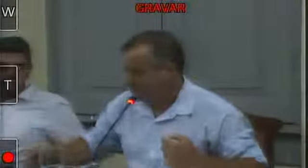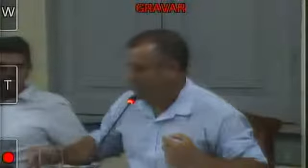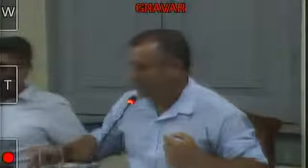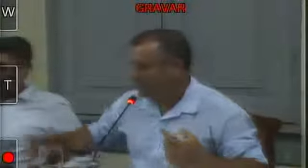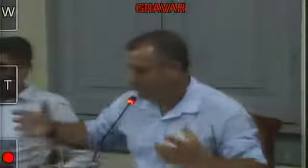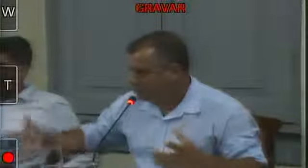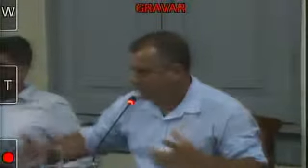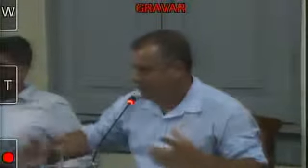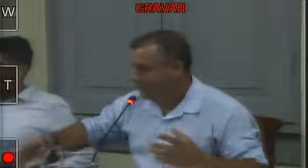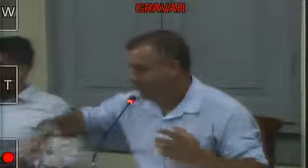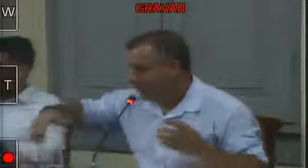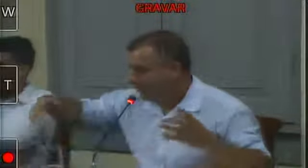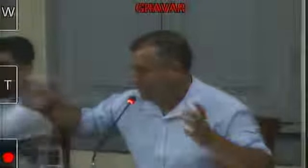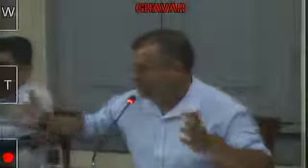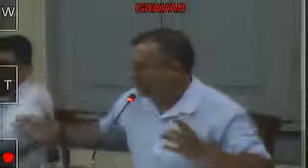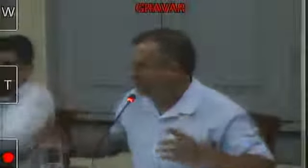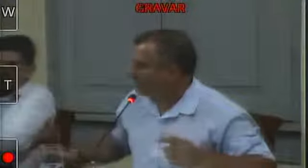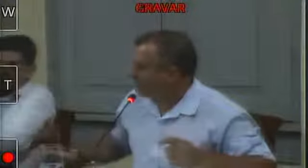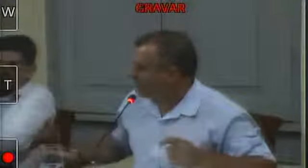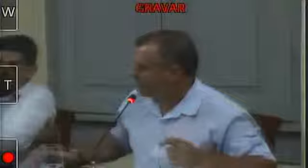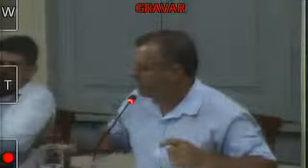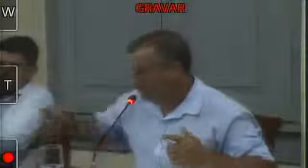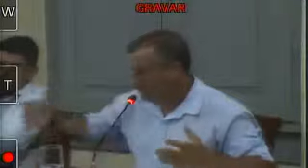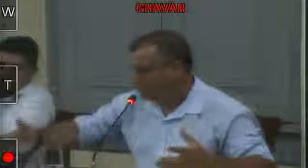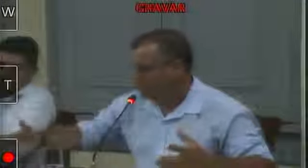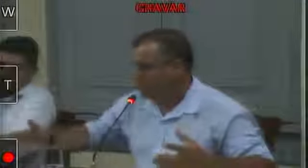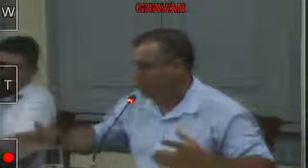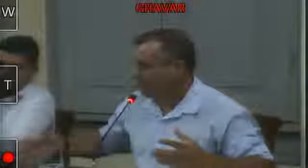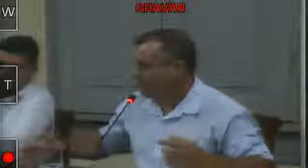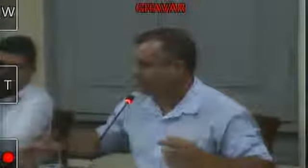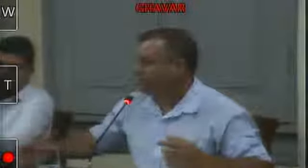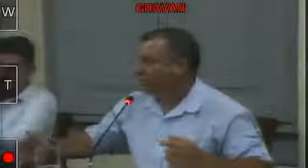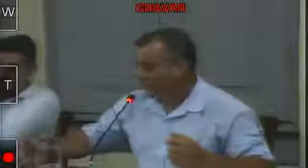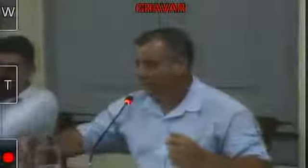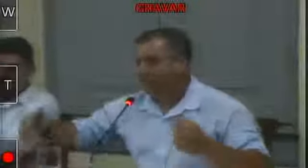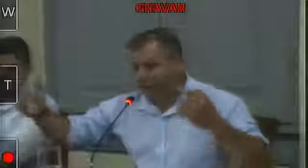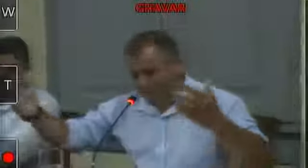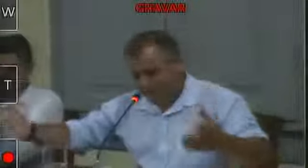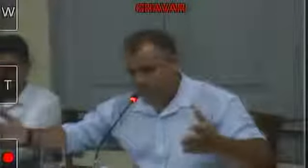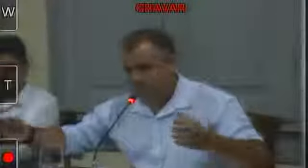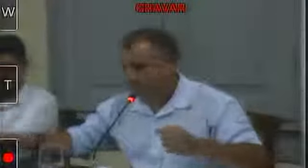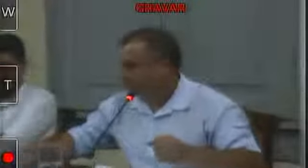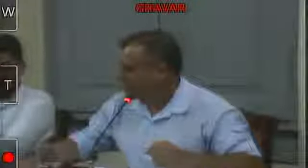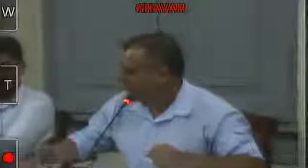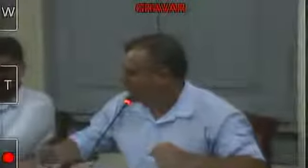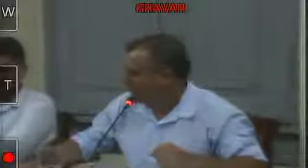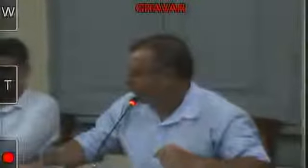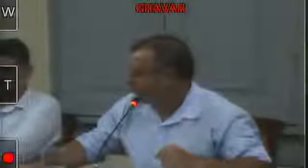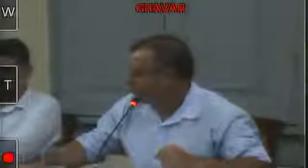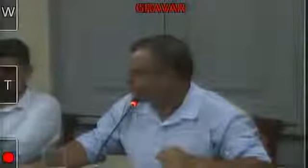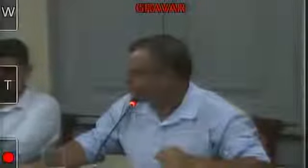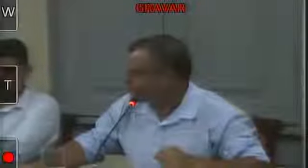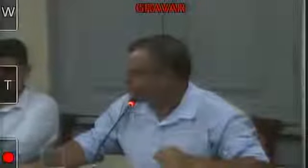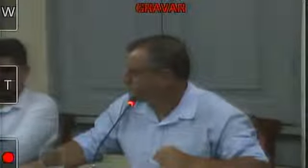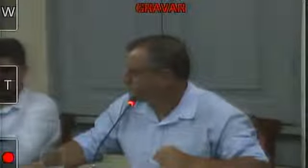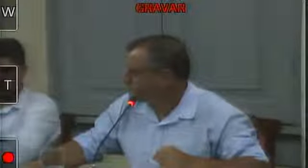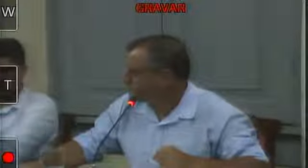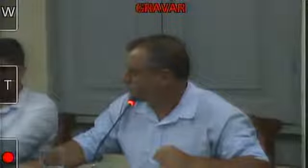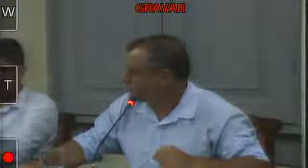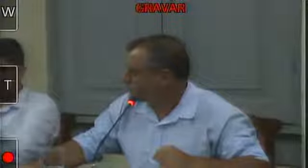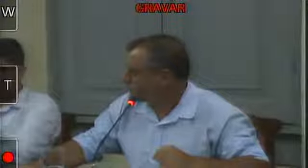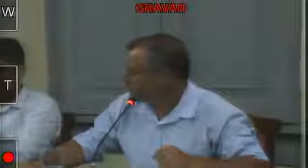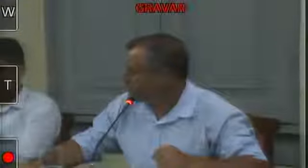banheiro químico, chega menos da metade. Eu peço os apoios, né, e agradeço Vereador, ao nosso prefeito. Vamos à pergunta,